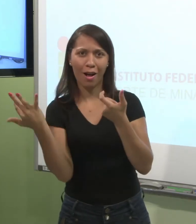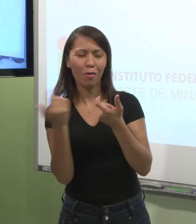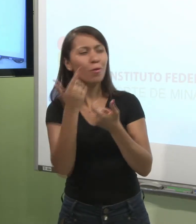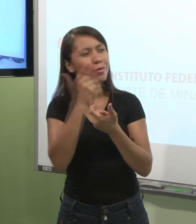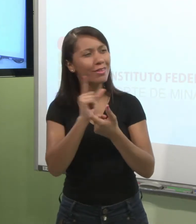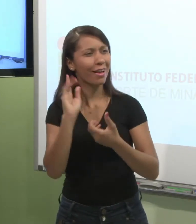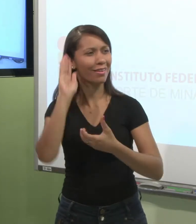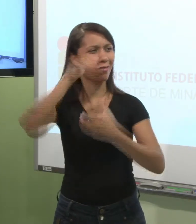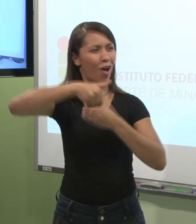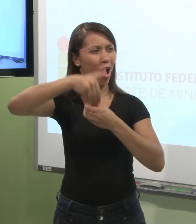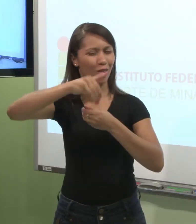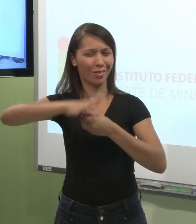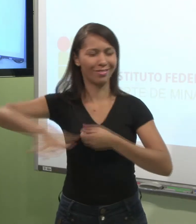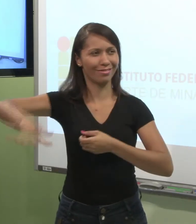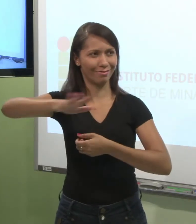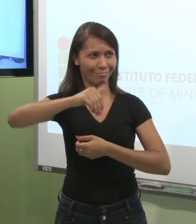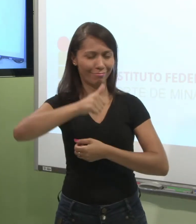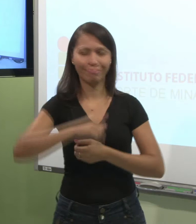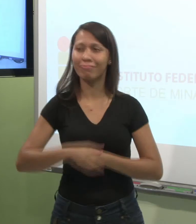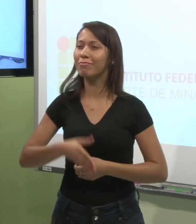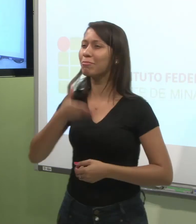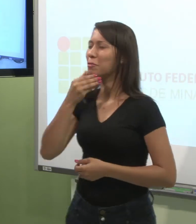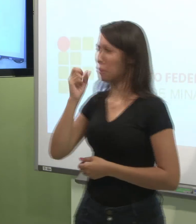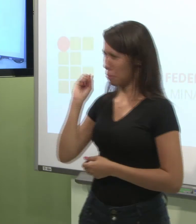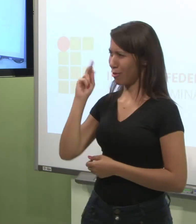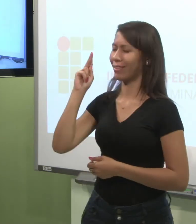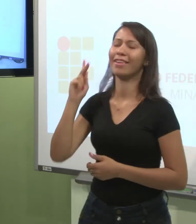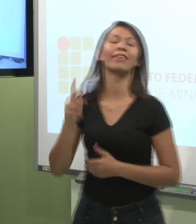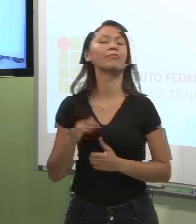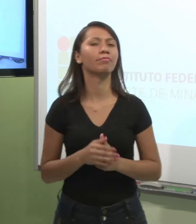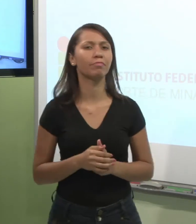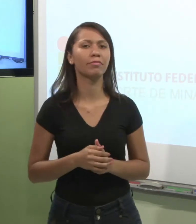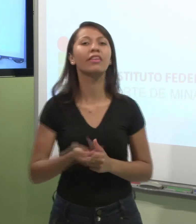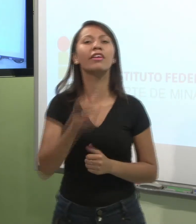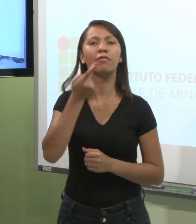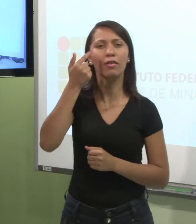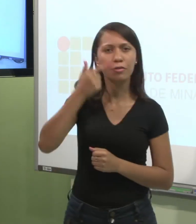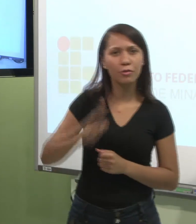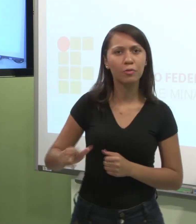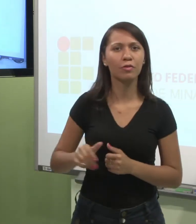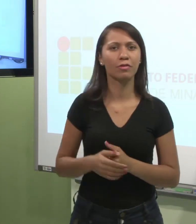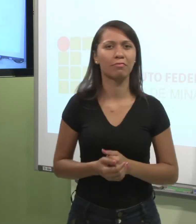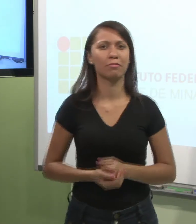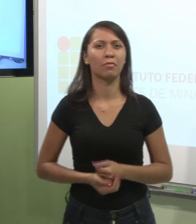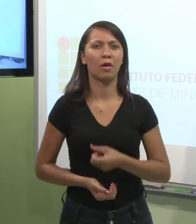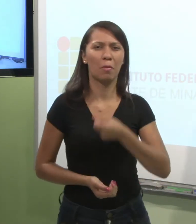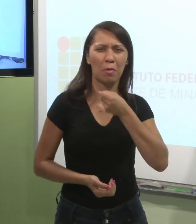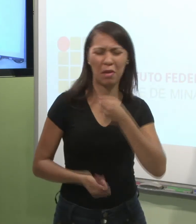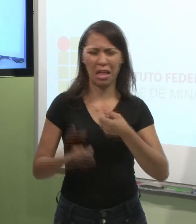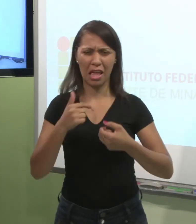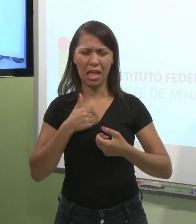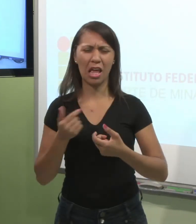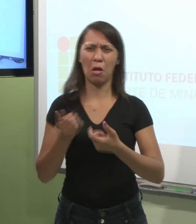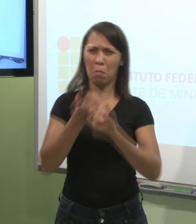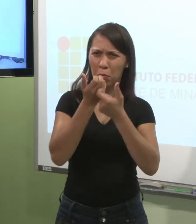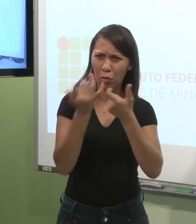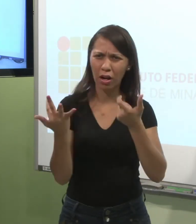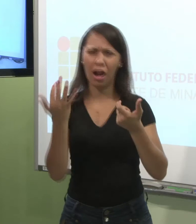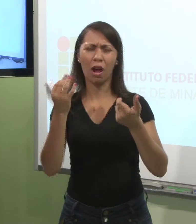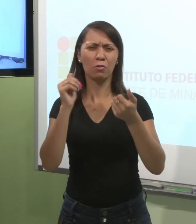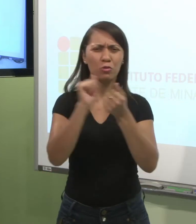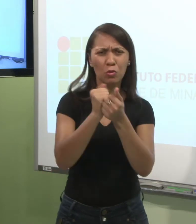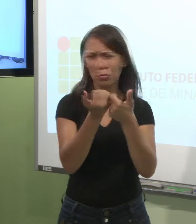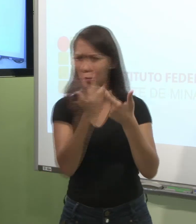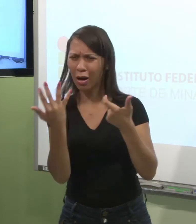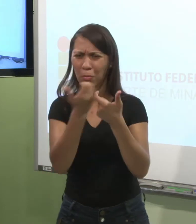votos. O político se empolga e responde, deixa comigo. E recomeça o discurso. Eu vou empregar o plural, a mãe do plural, o